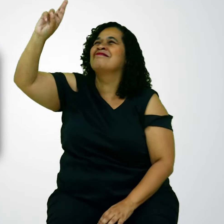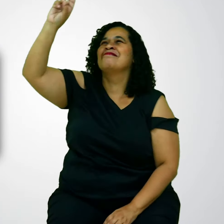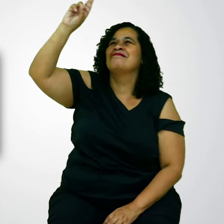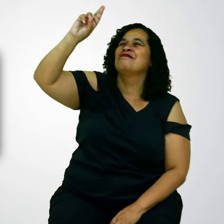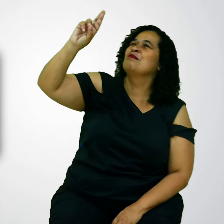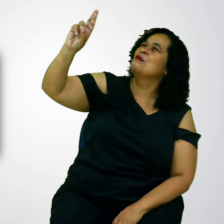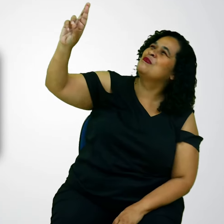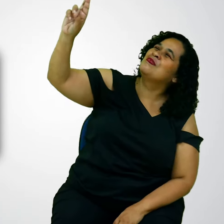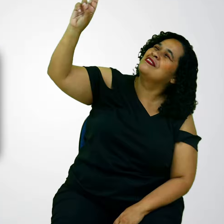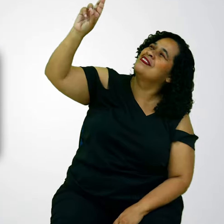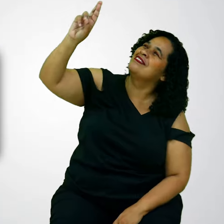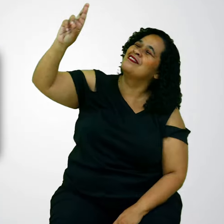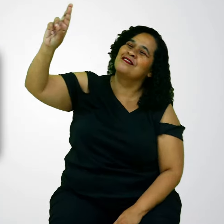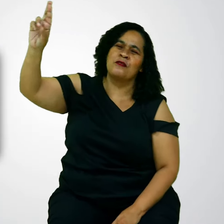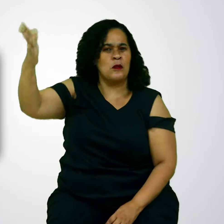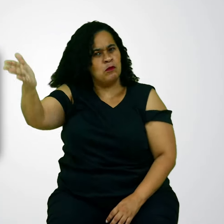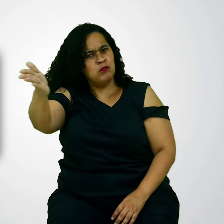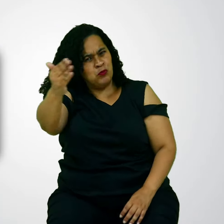Senhor, vamos